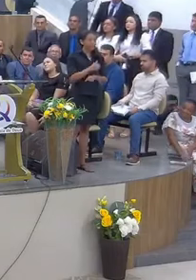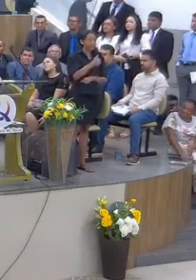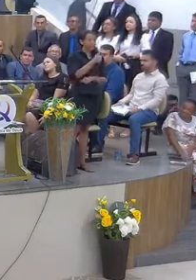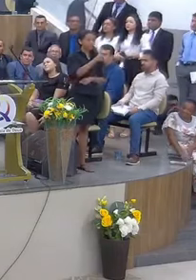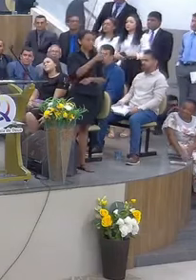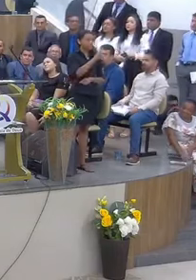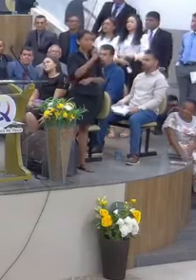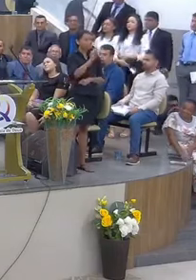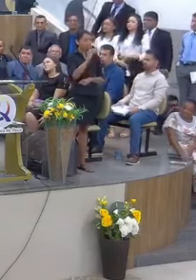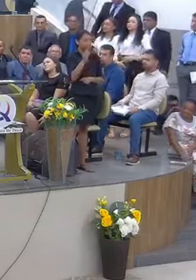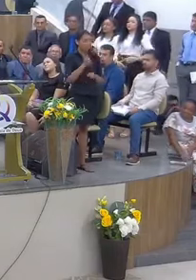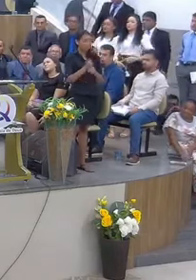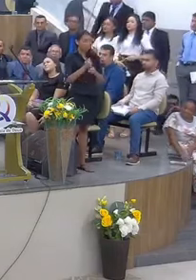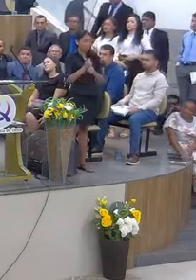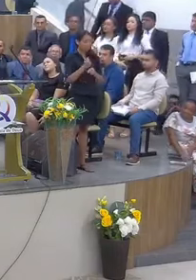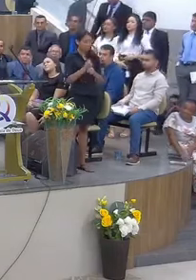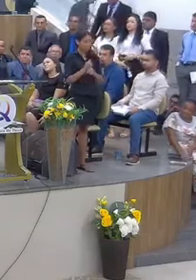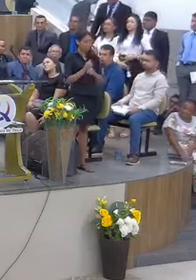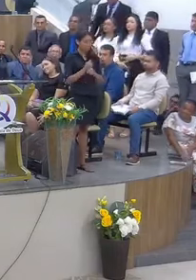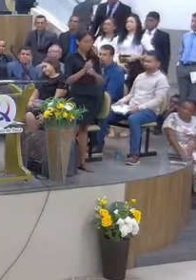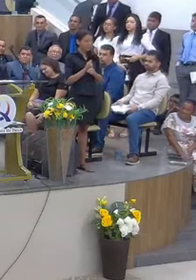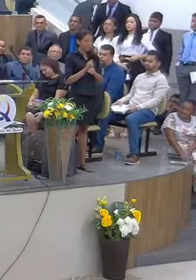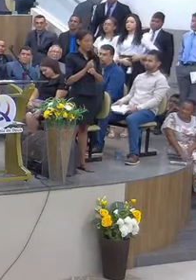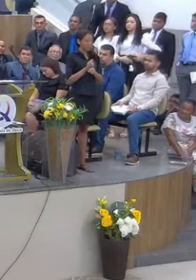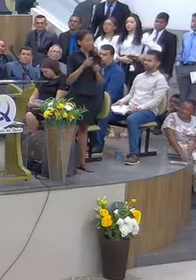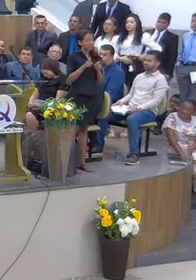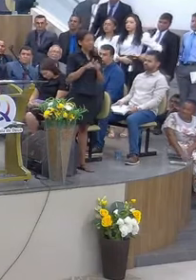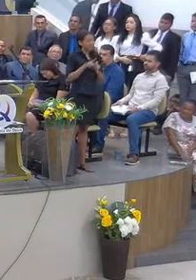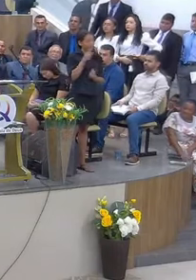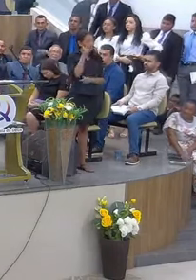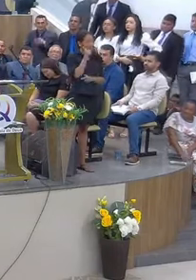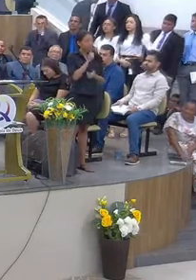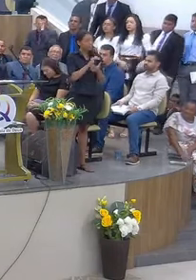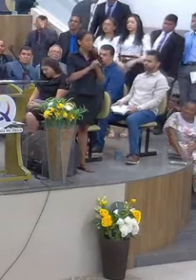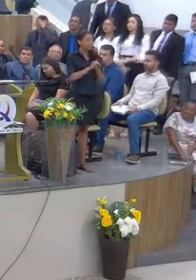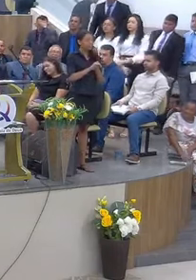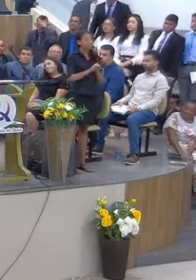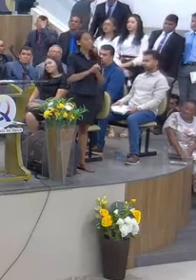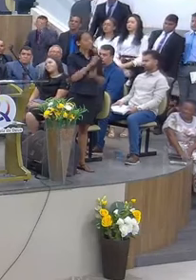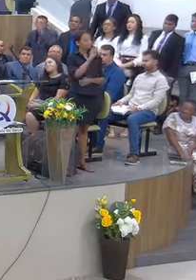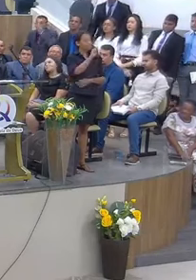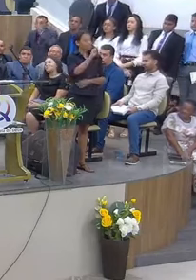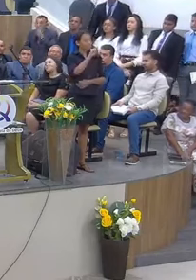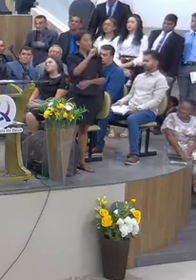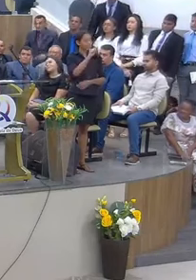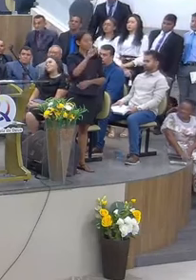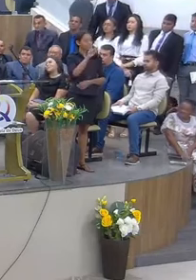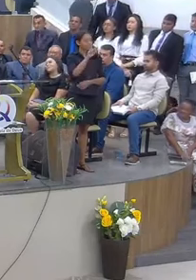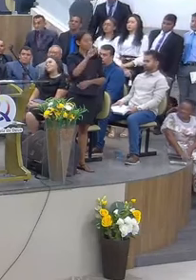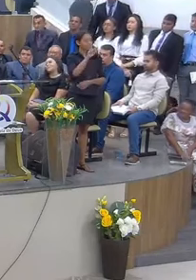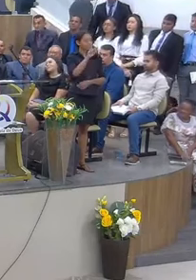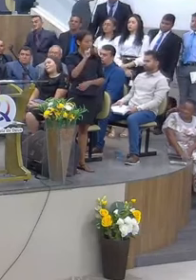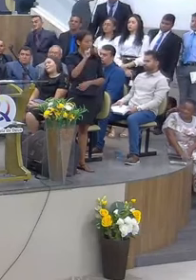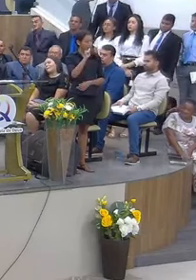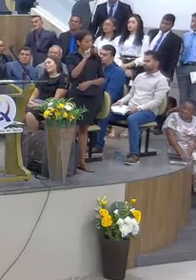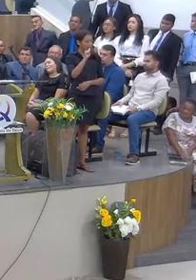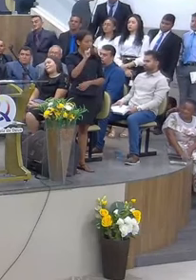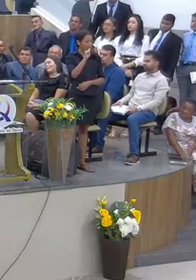100 anos, Abraão, eu concluo que Abraão mais Sara, os dois eram brincalhões demais. Olha para cá.